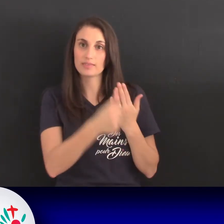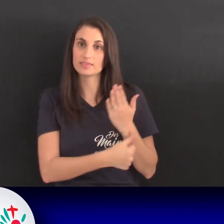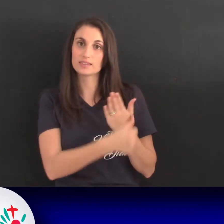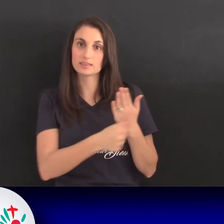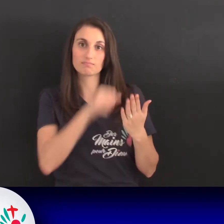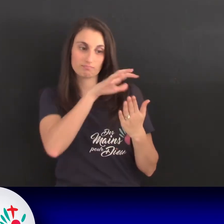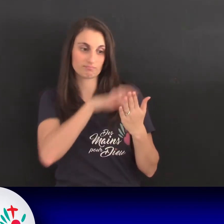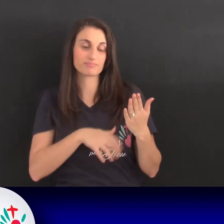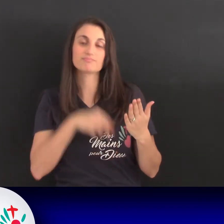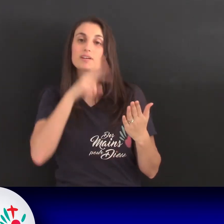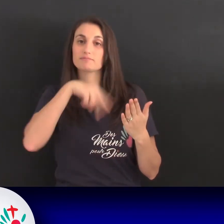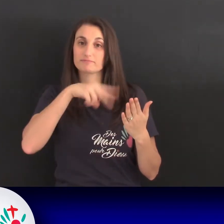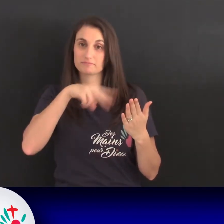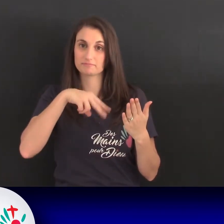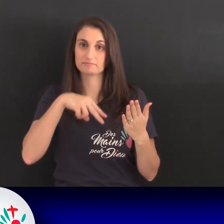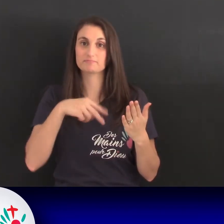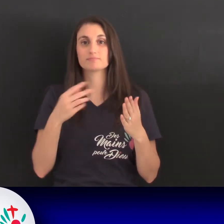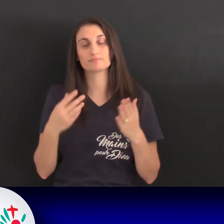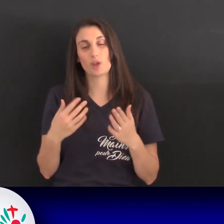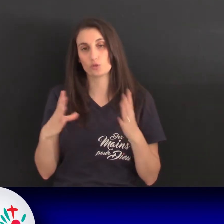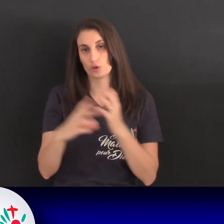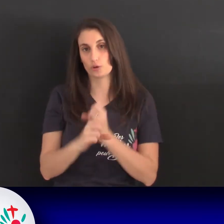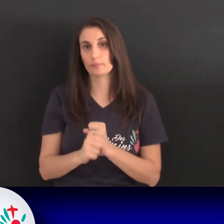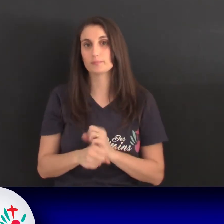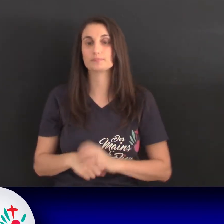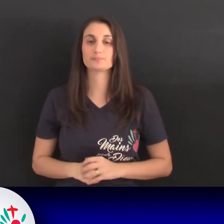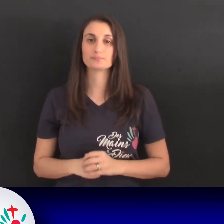passage de la parole de Dieu.